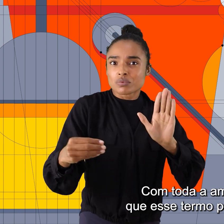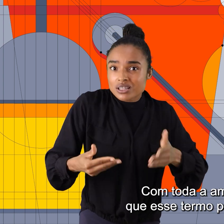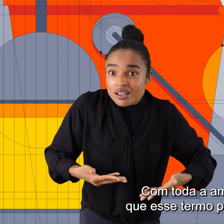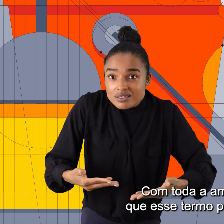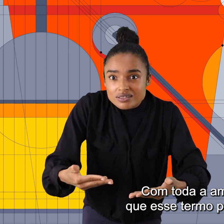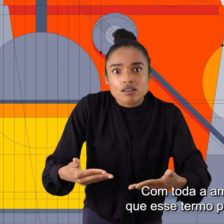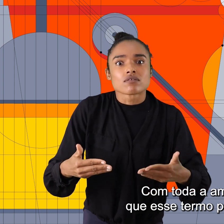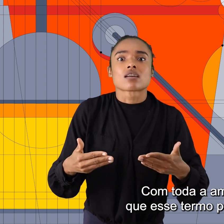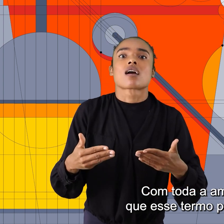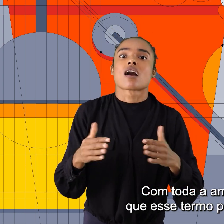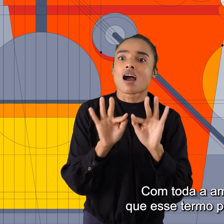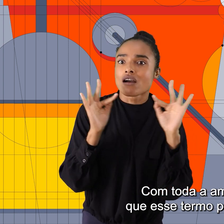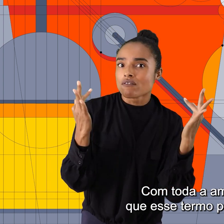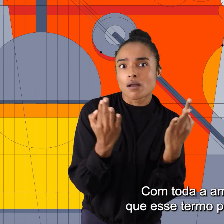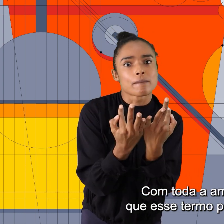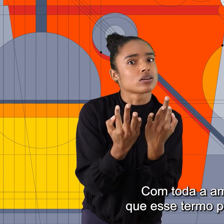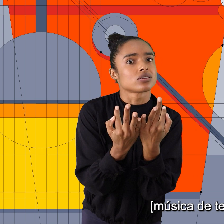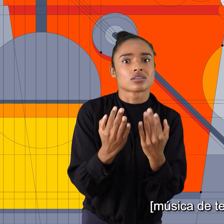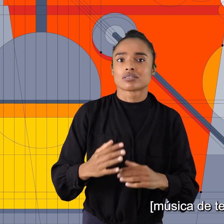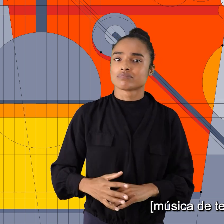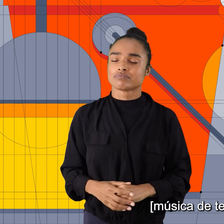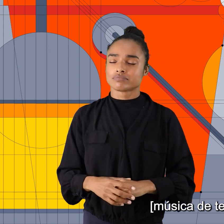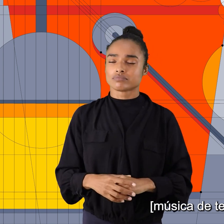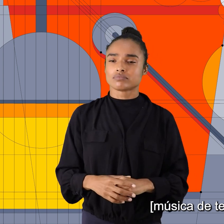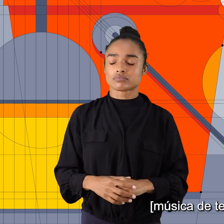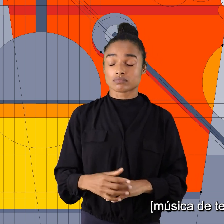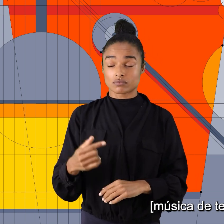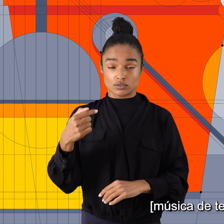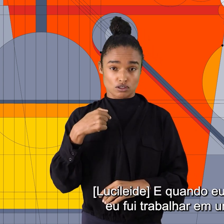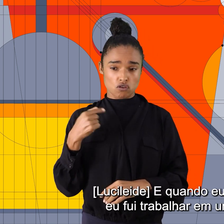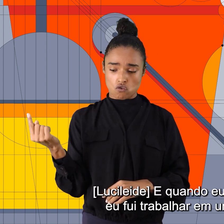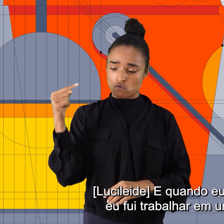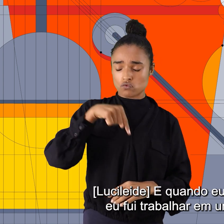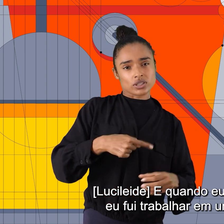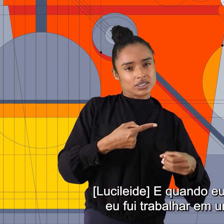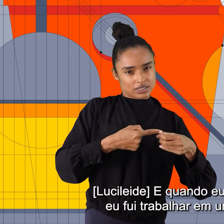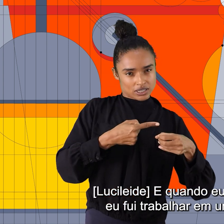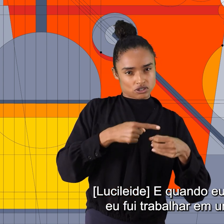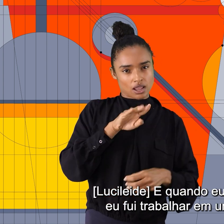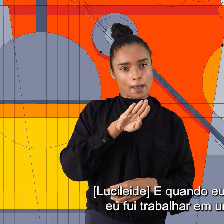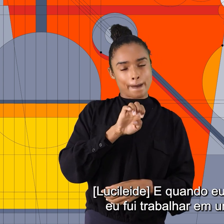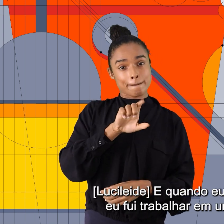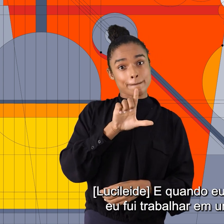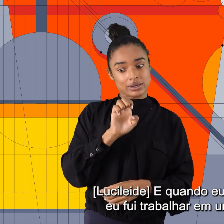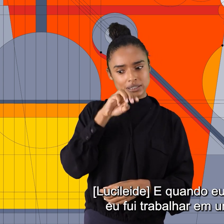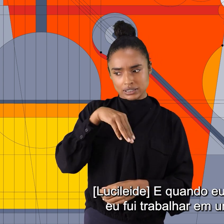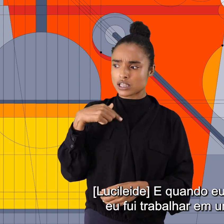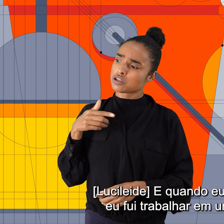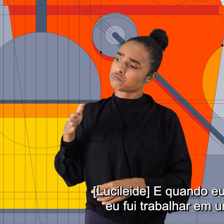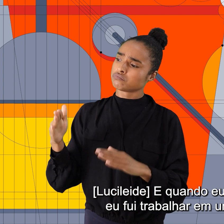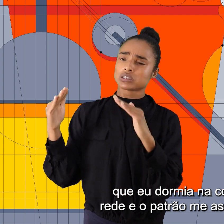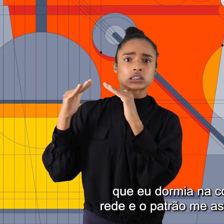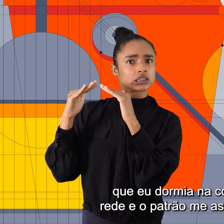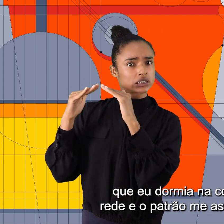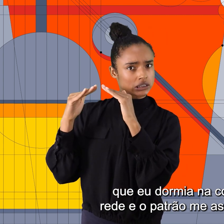família, com toda a amplitude que esse termo pode gerar. E quando eu vim para Belém, eu fui trabalhar em uma